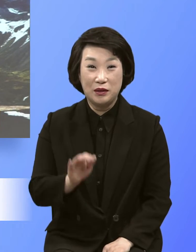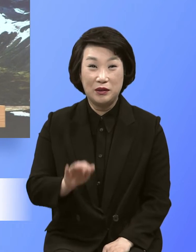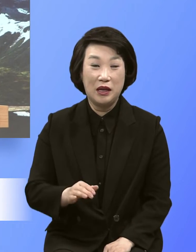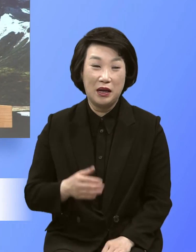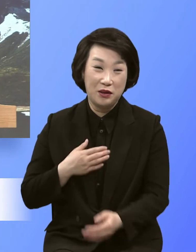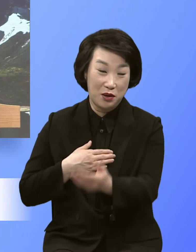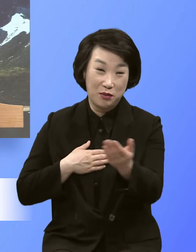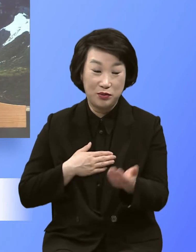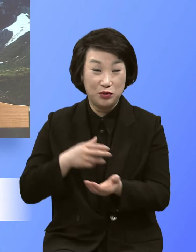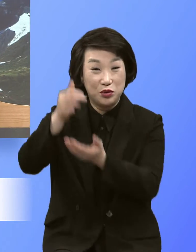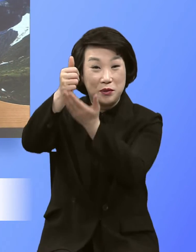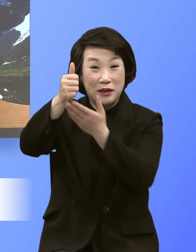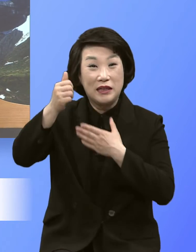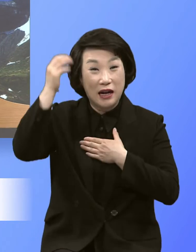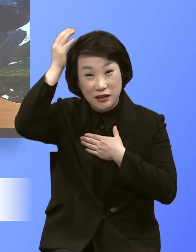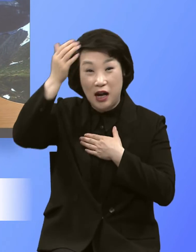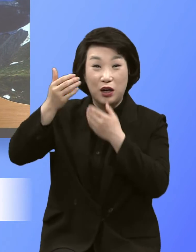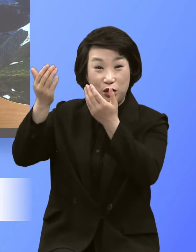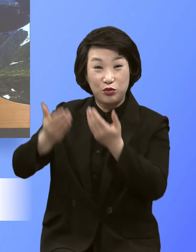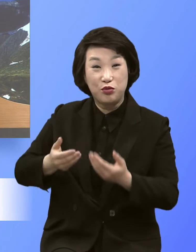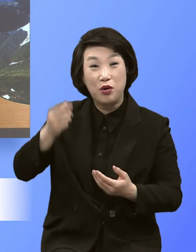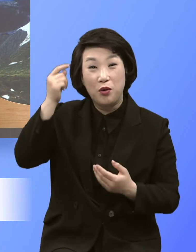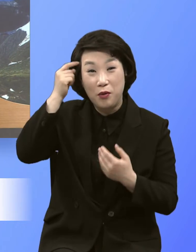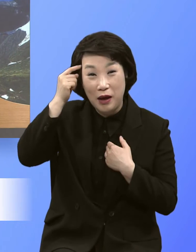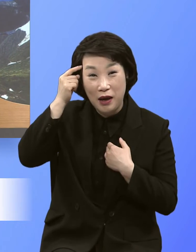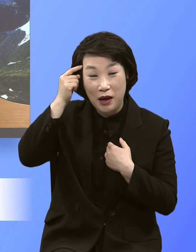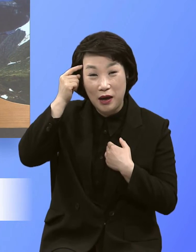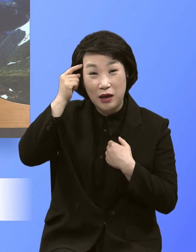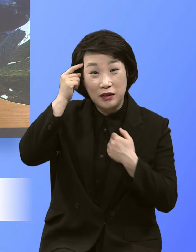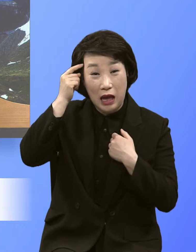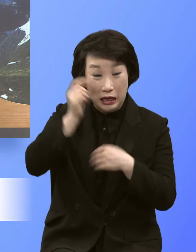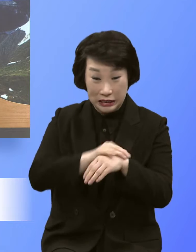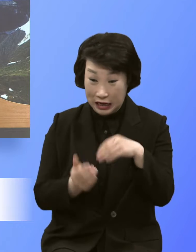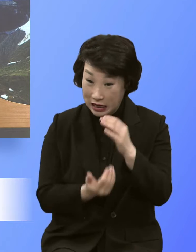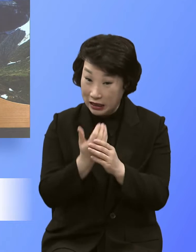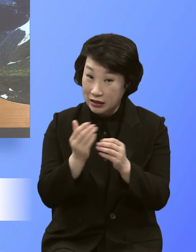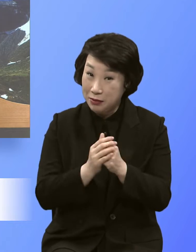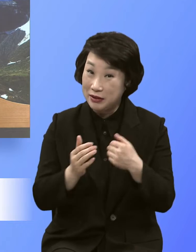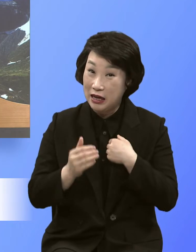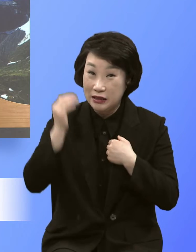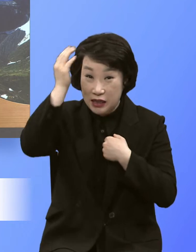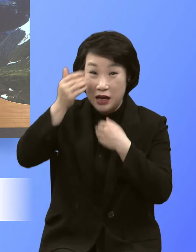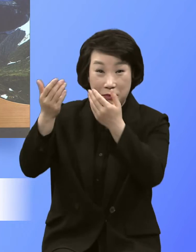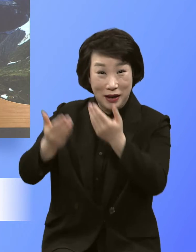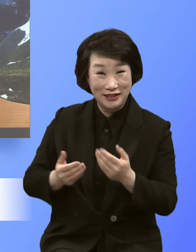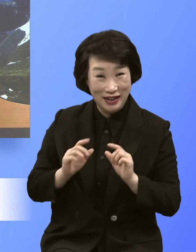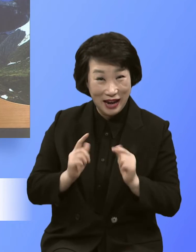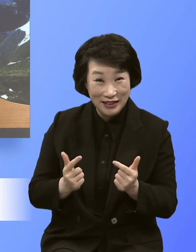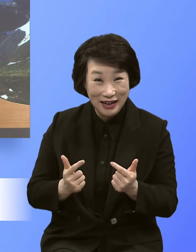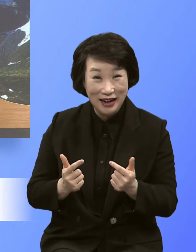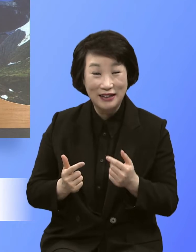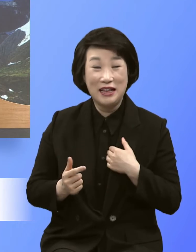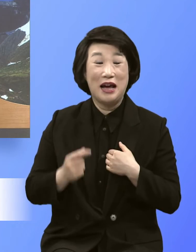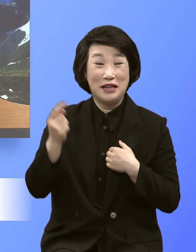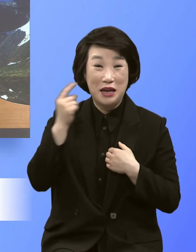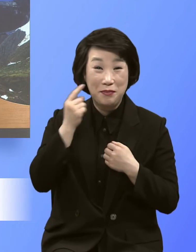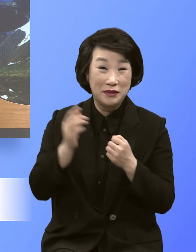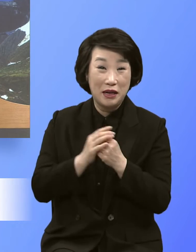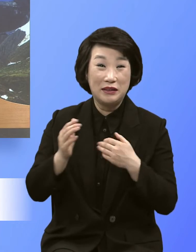근데 주님이 날 사랑하신 것은 내가 잘나서가 아니라 이뻐서가